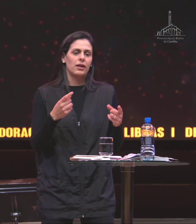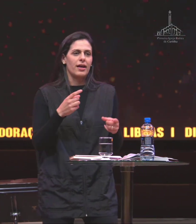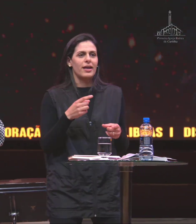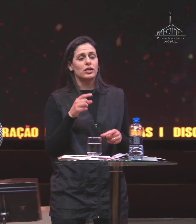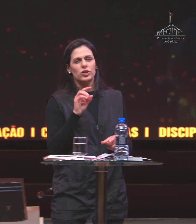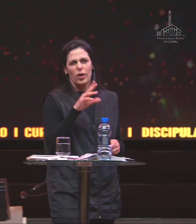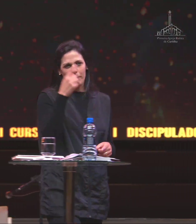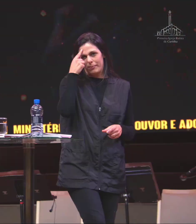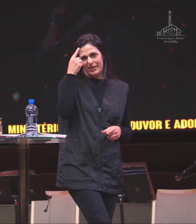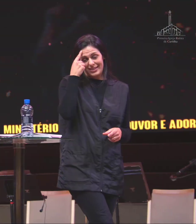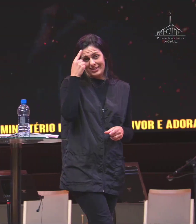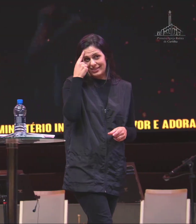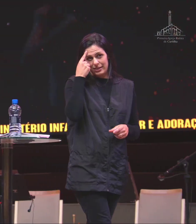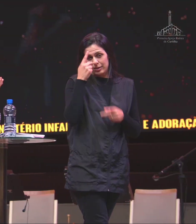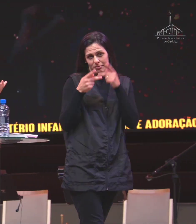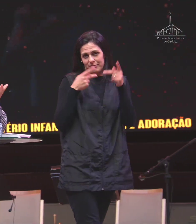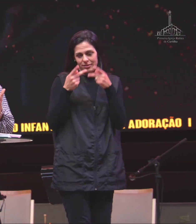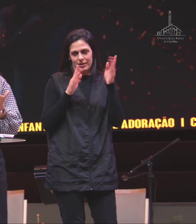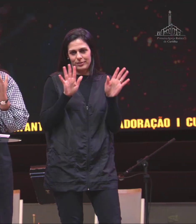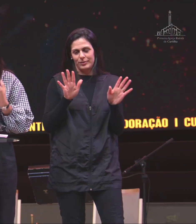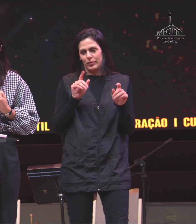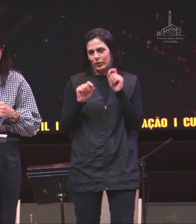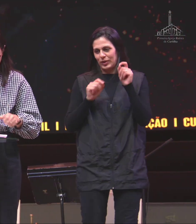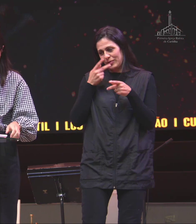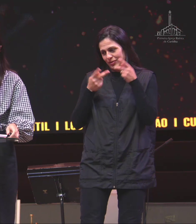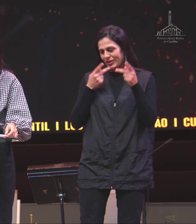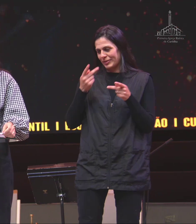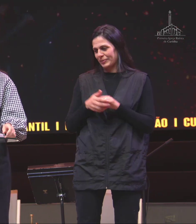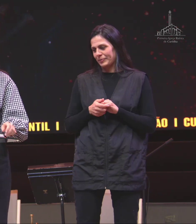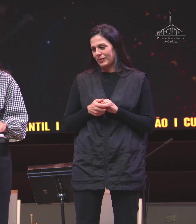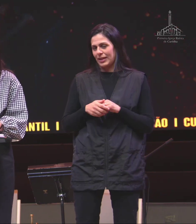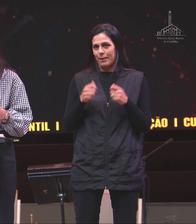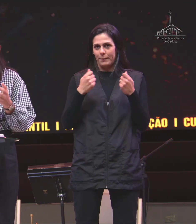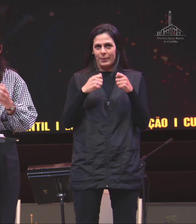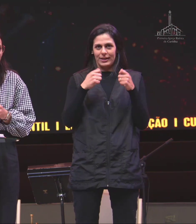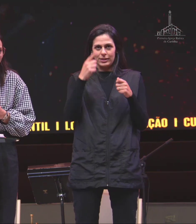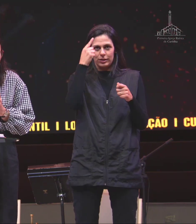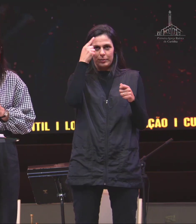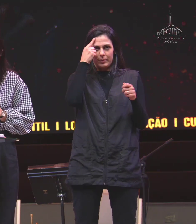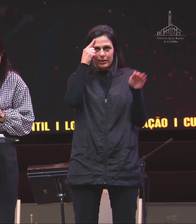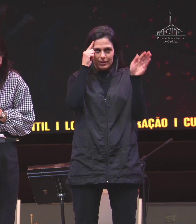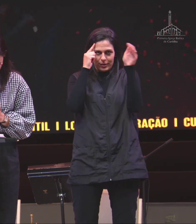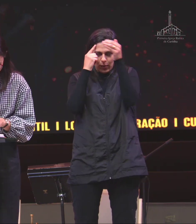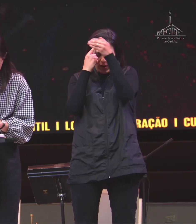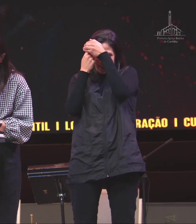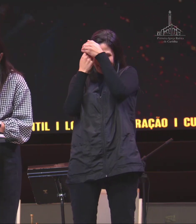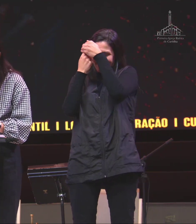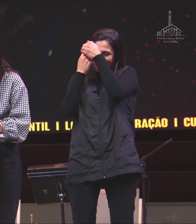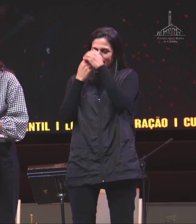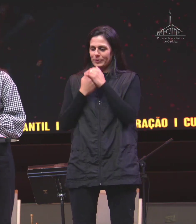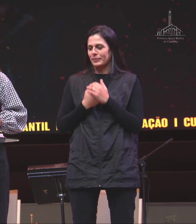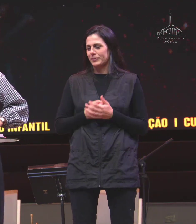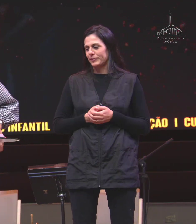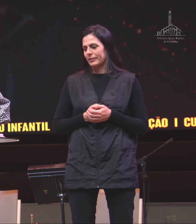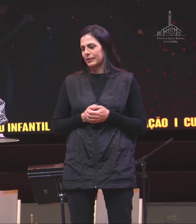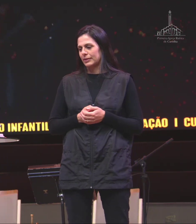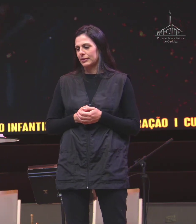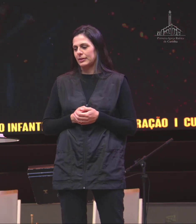personagem principal da história e acabava. Eu falava, gente, agora a história vai ser como, né? Mas a gente, as